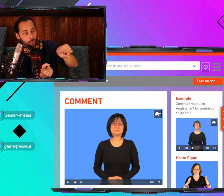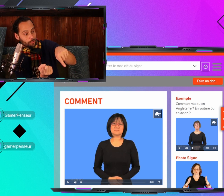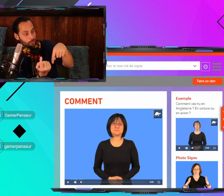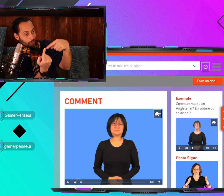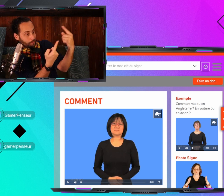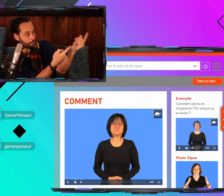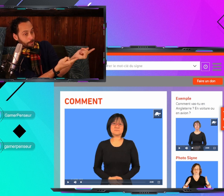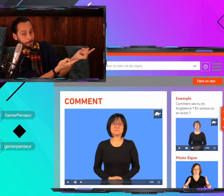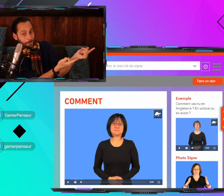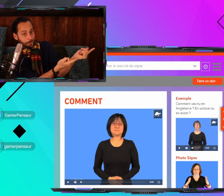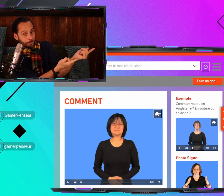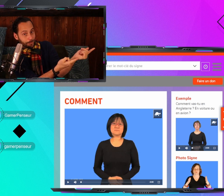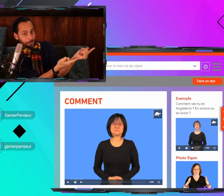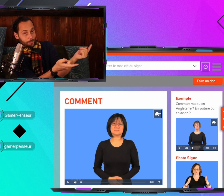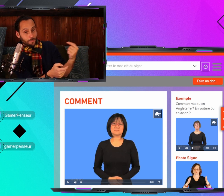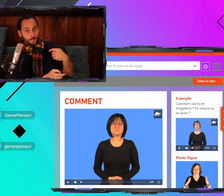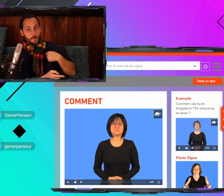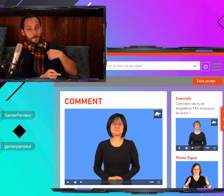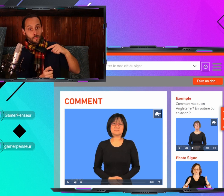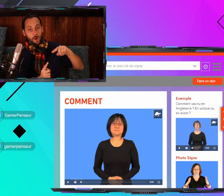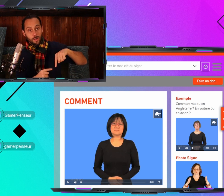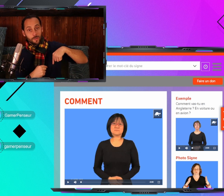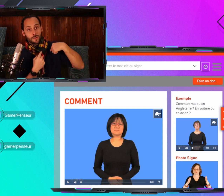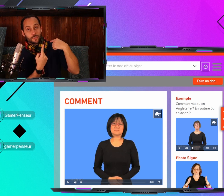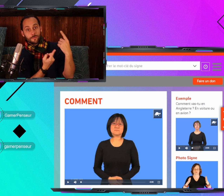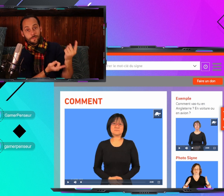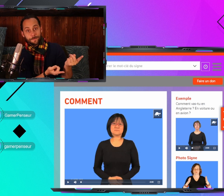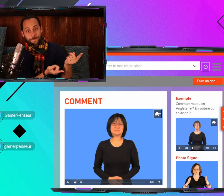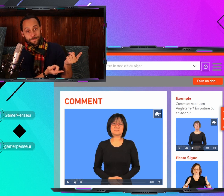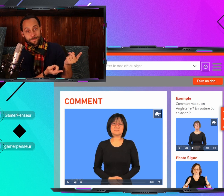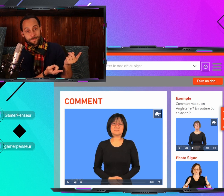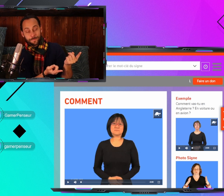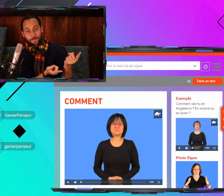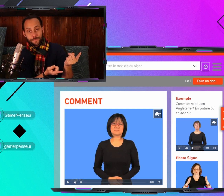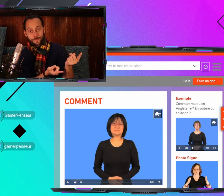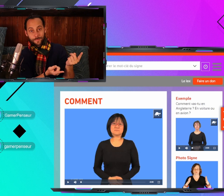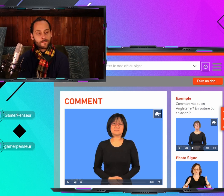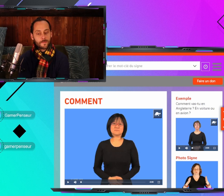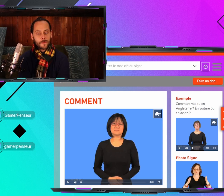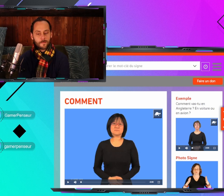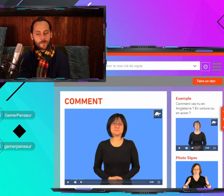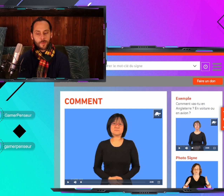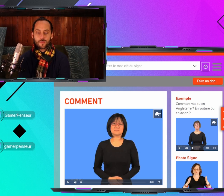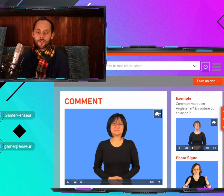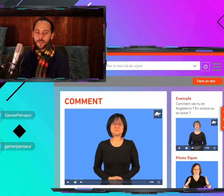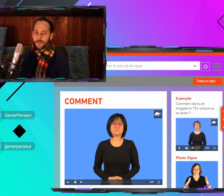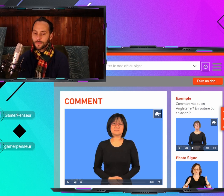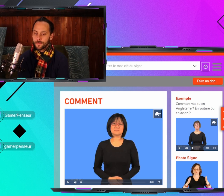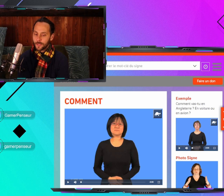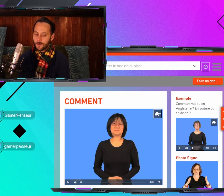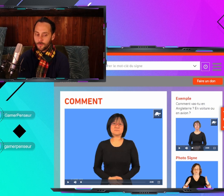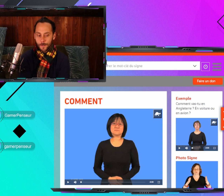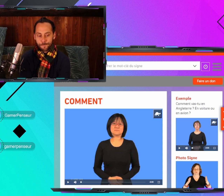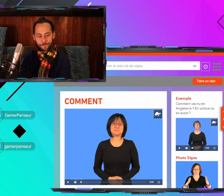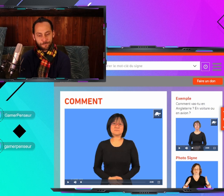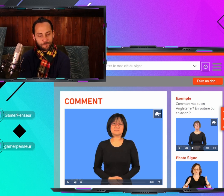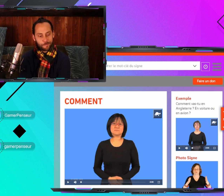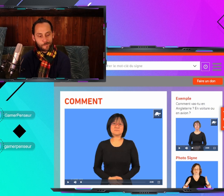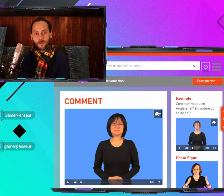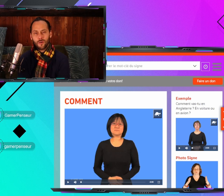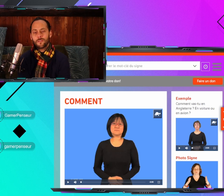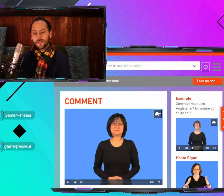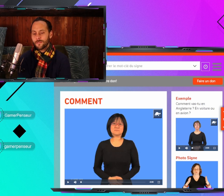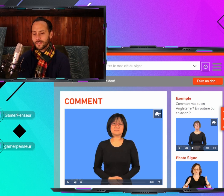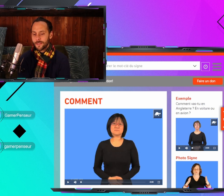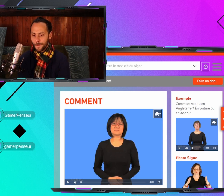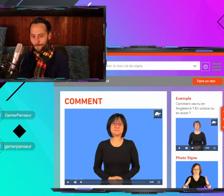Toi, tu vas. Moi, je vais. Je pense que je l'ai, mais je suis pas sûr de moi.